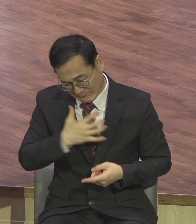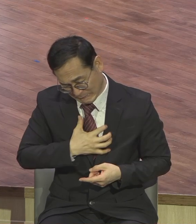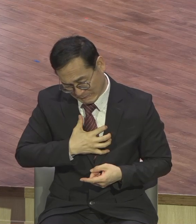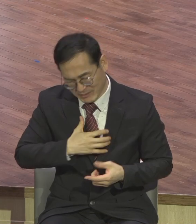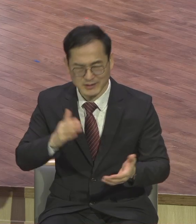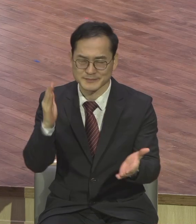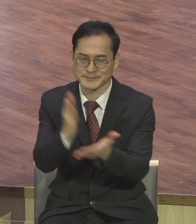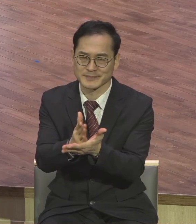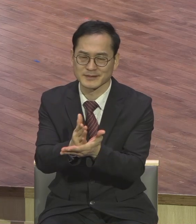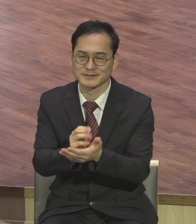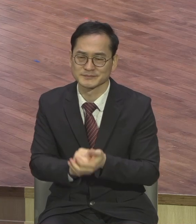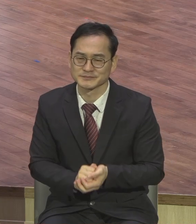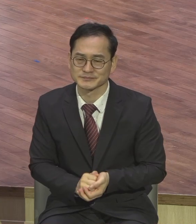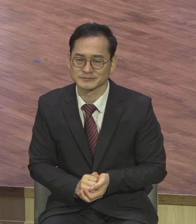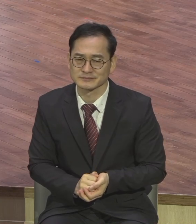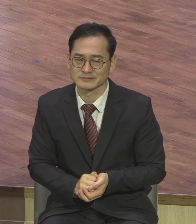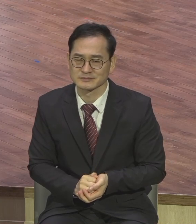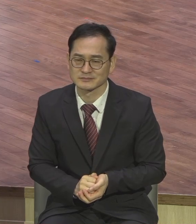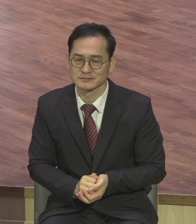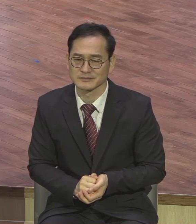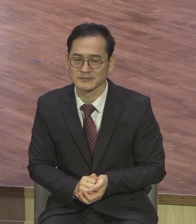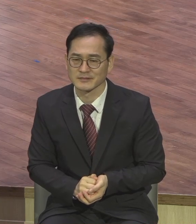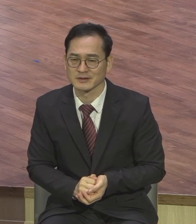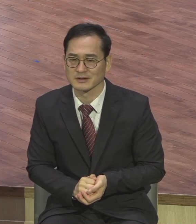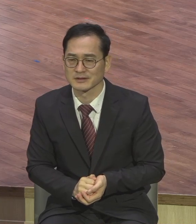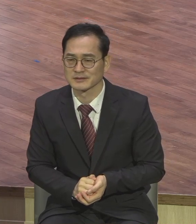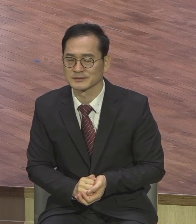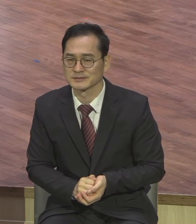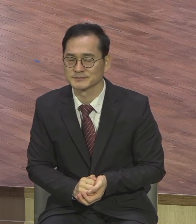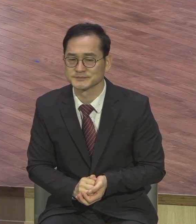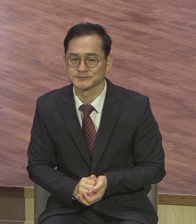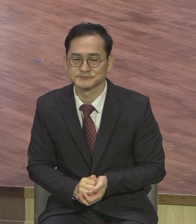그 꽉 잡혀서 쩔쩔매지 말고.